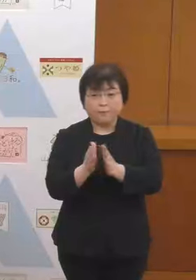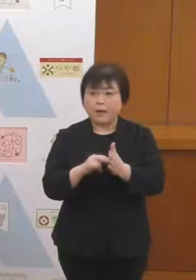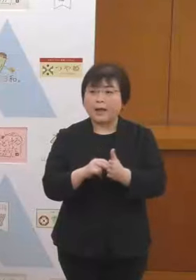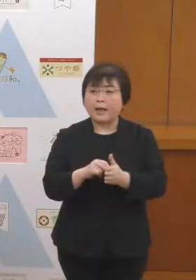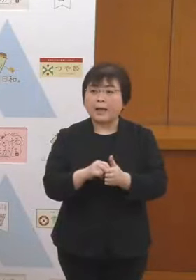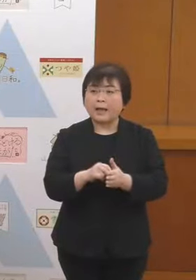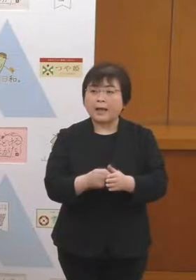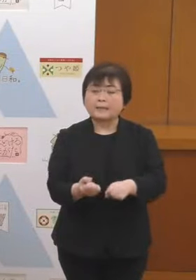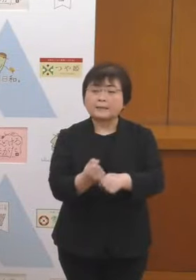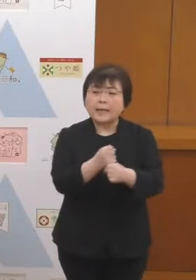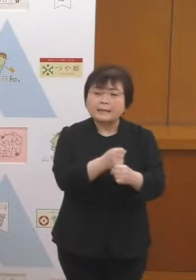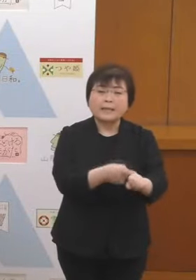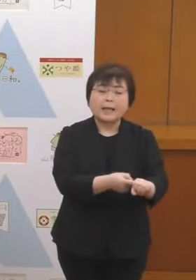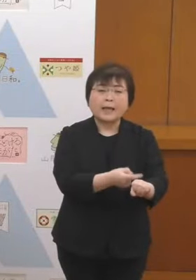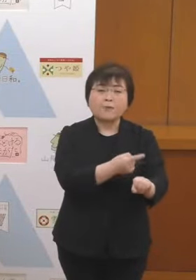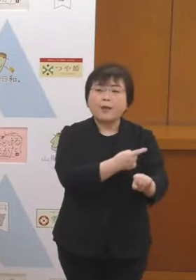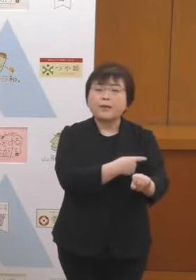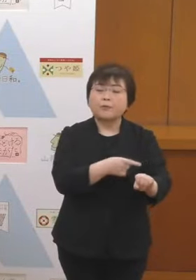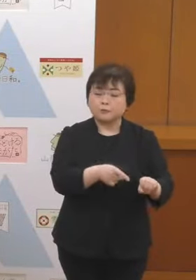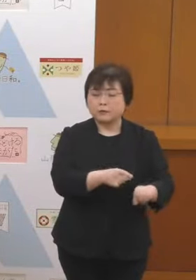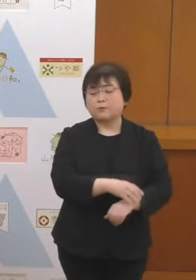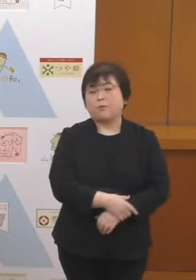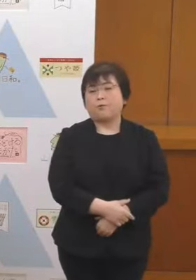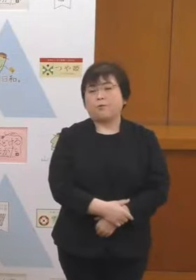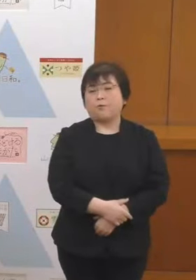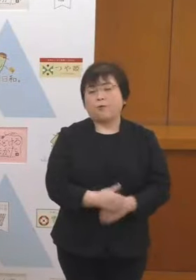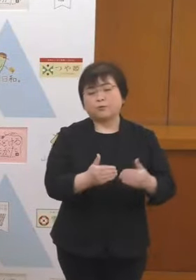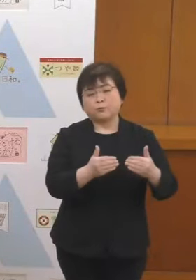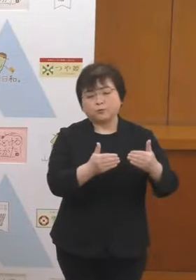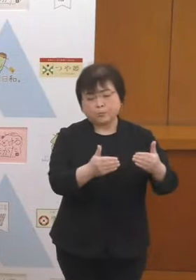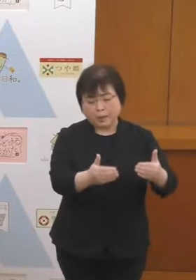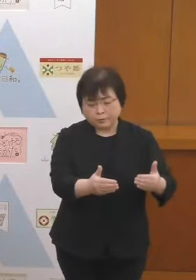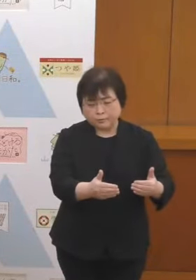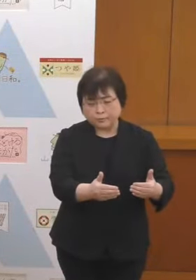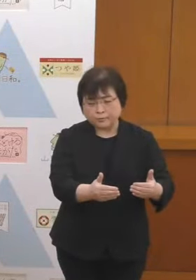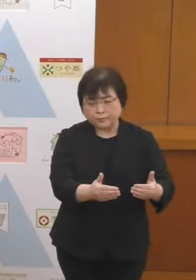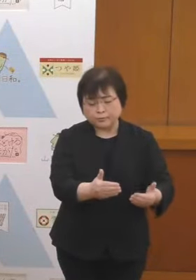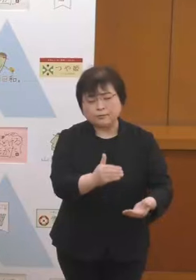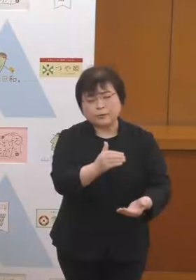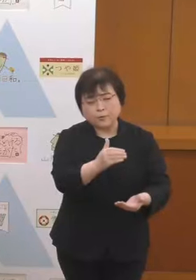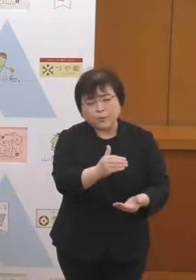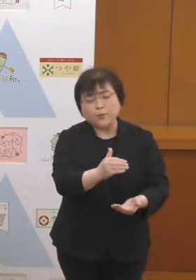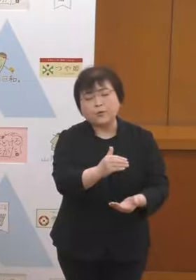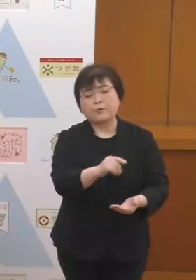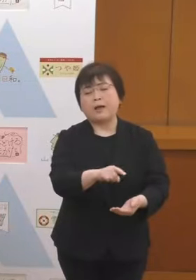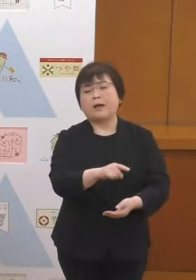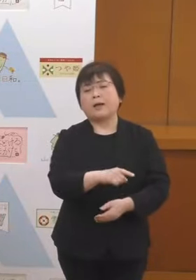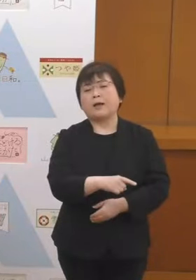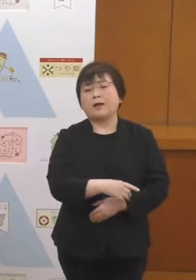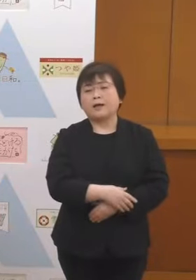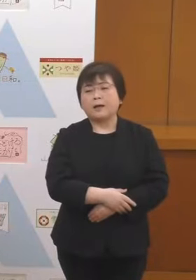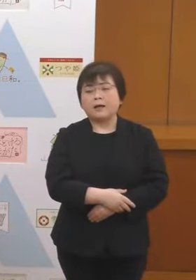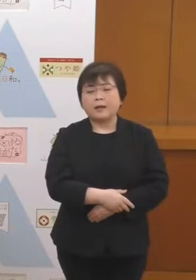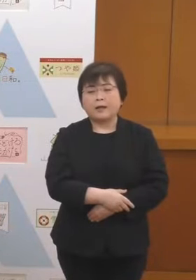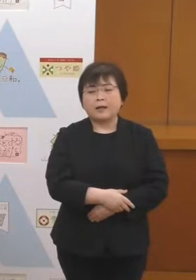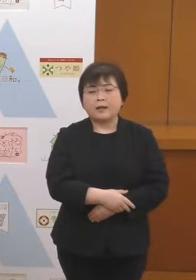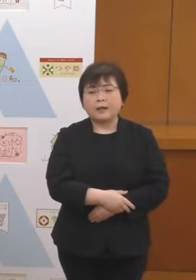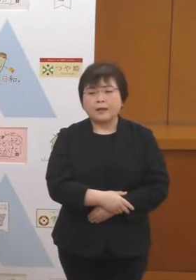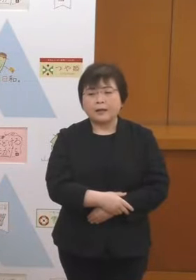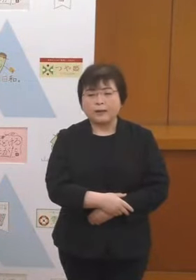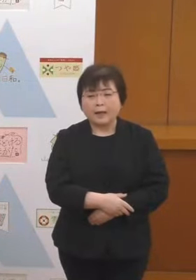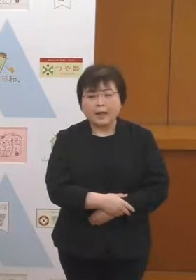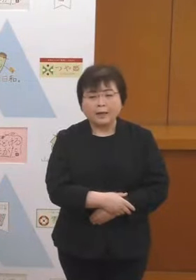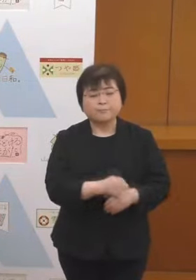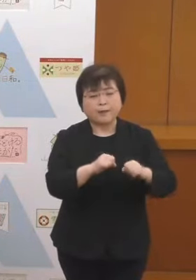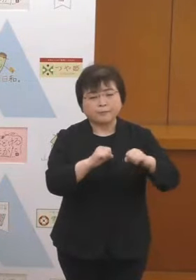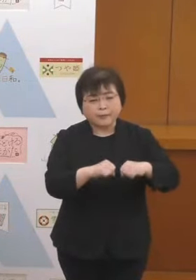再生可能エネルギーを進めるということにはあのまあの積極的にと言いますか